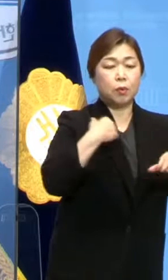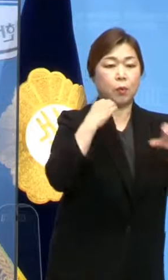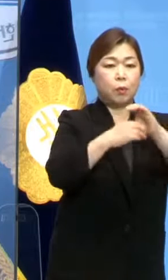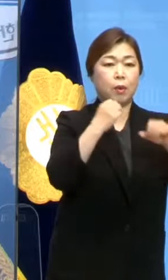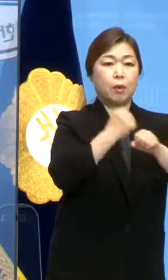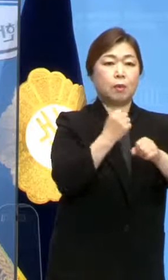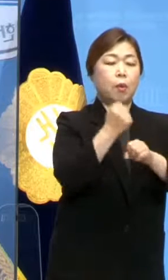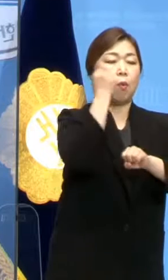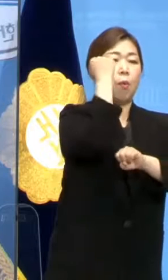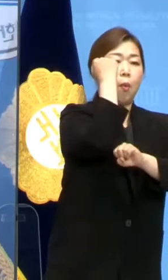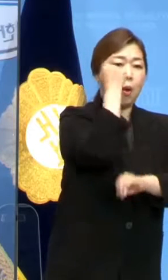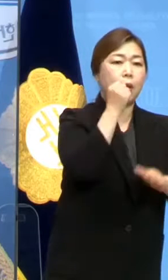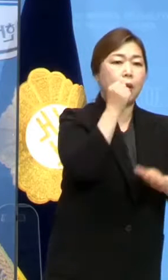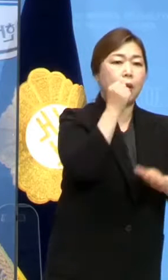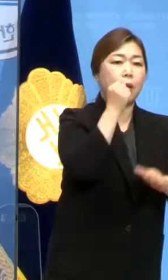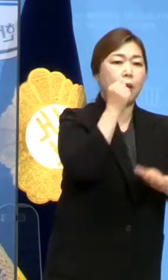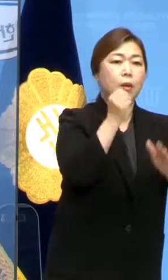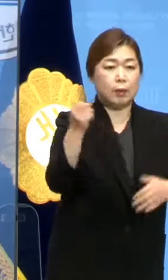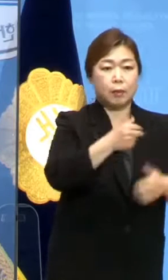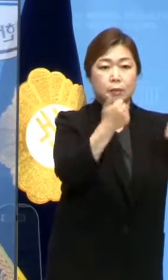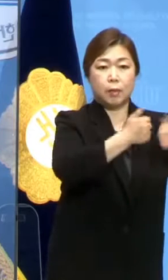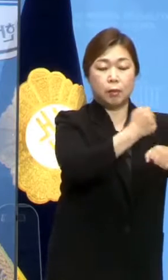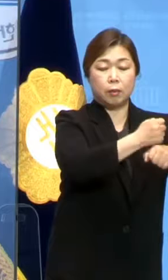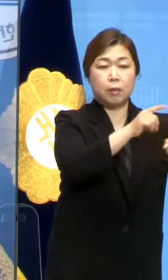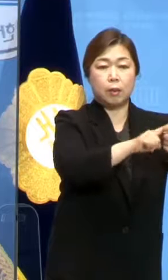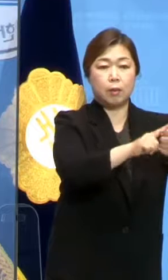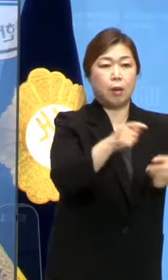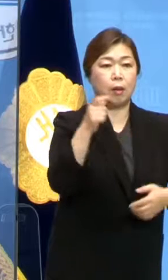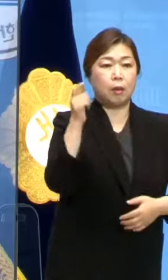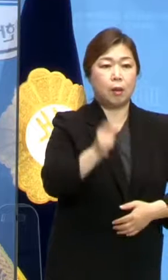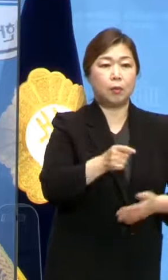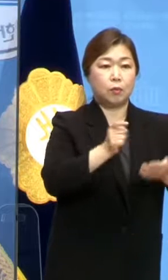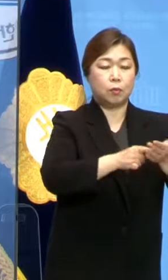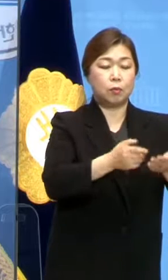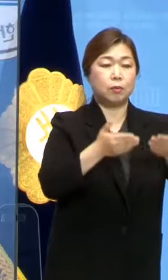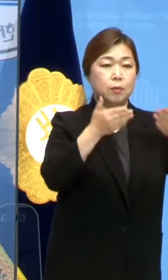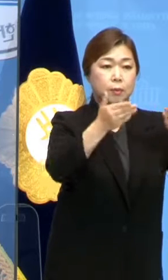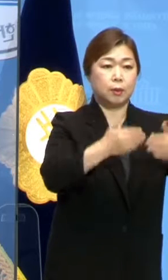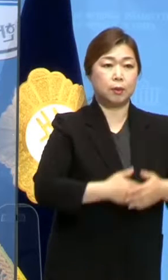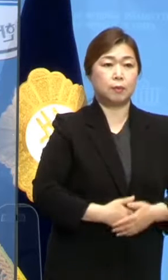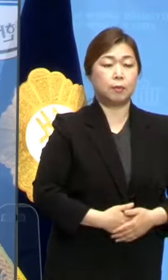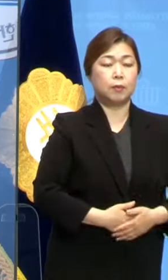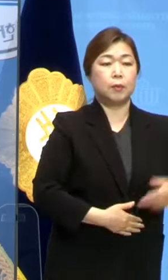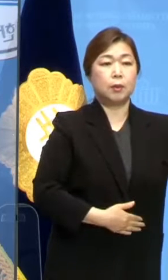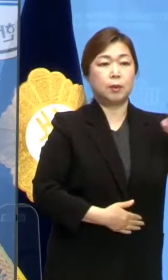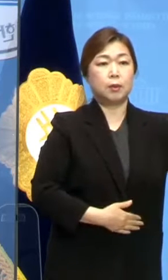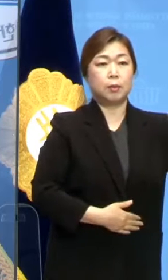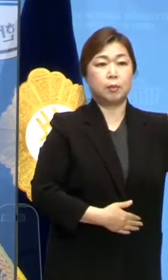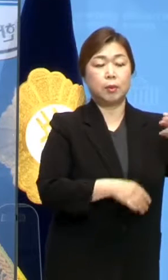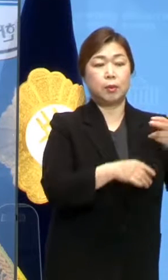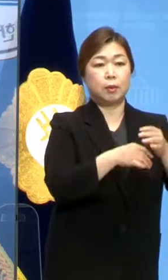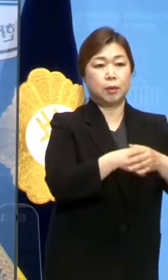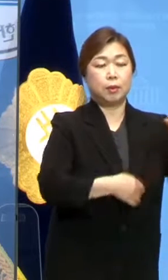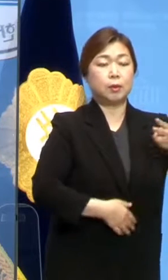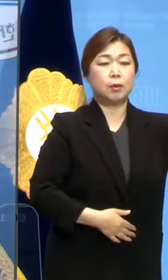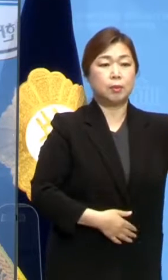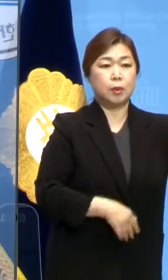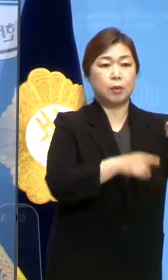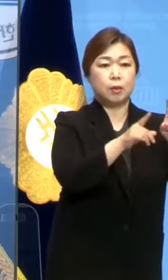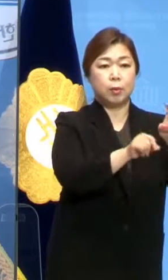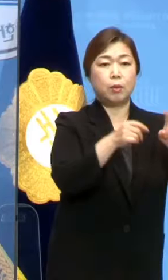원점에서 제 논의하는 것을 강력히 촉구하는 바이다 2022년 2020 년